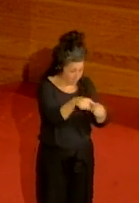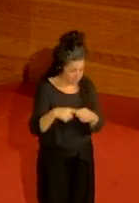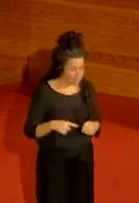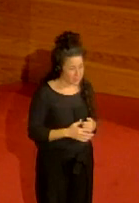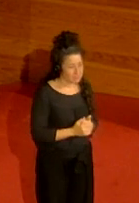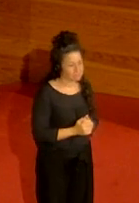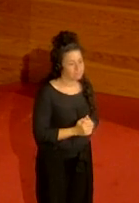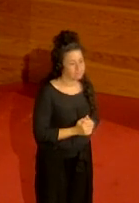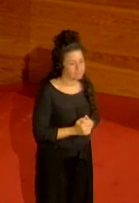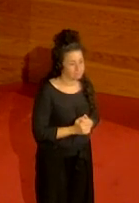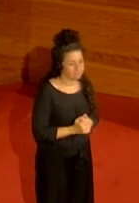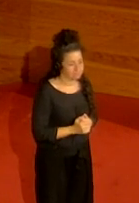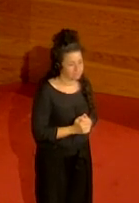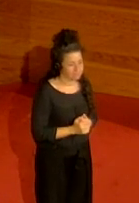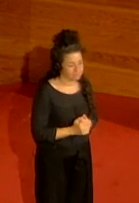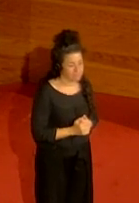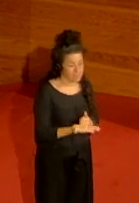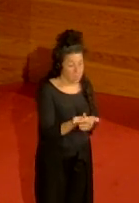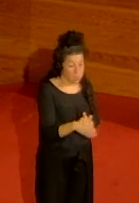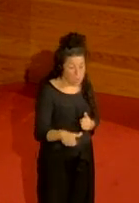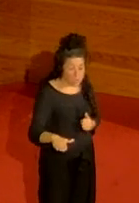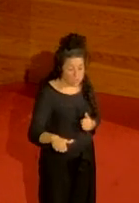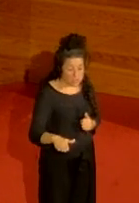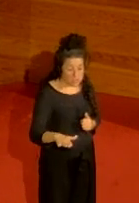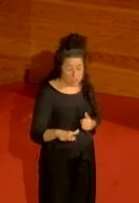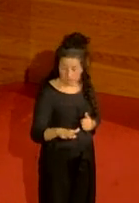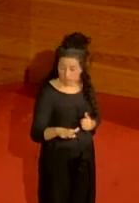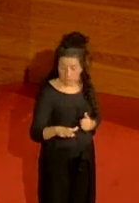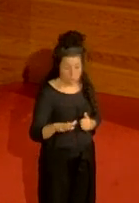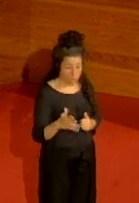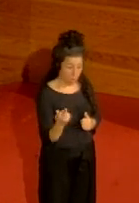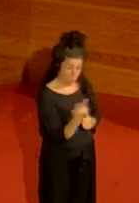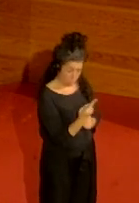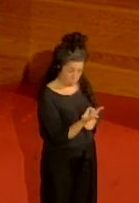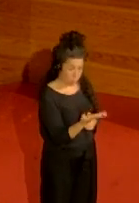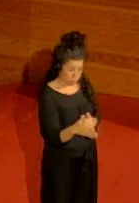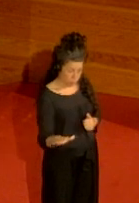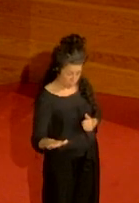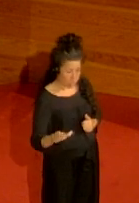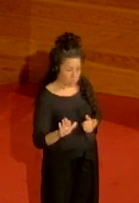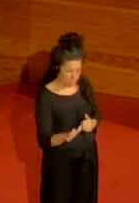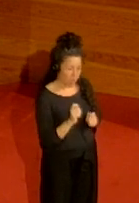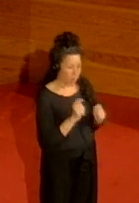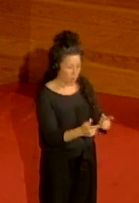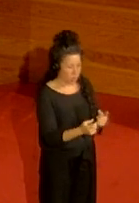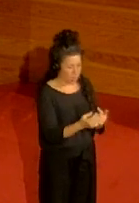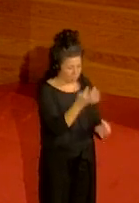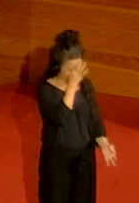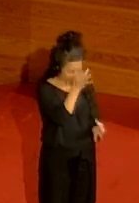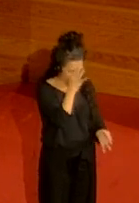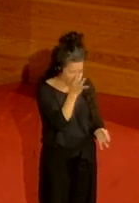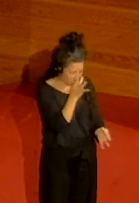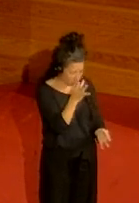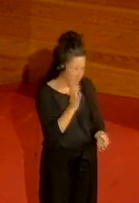y los muertos Hay muertos son los dos lados Pero bueno ahora les voy a dar las cifras pues pues